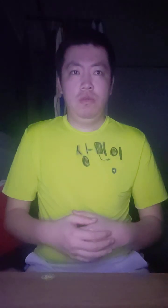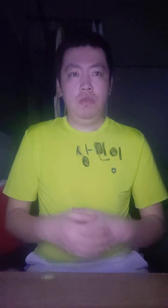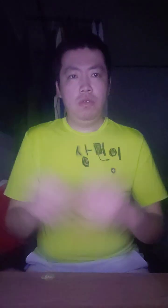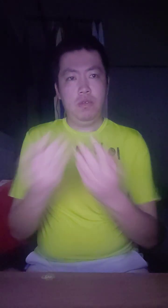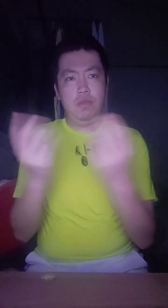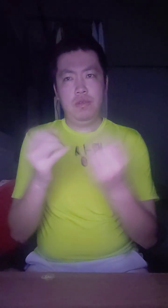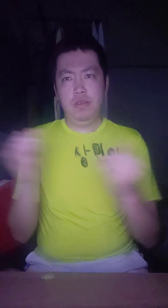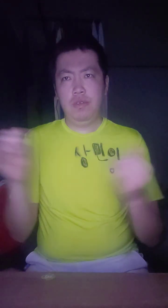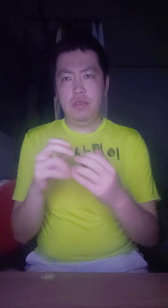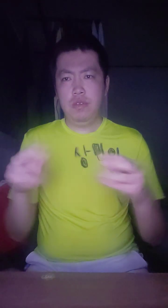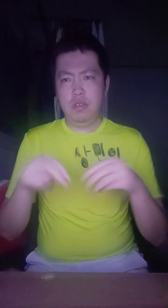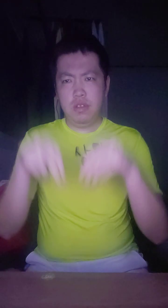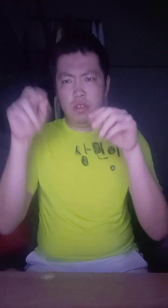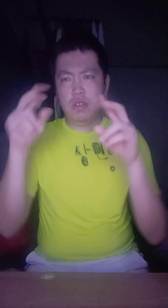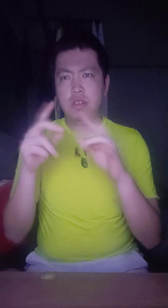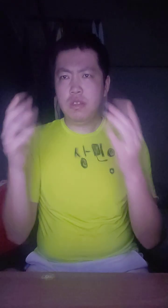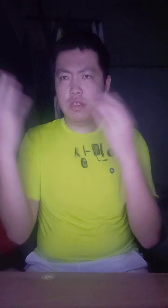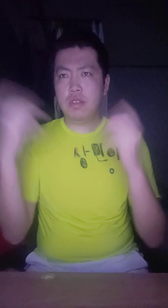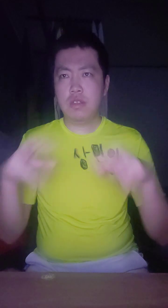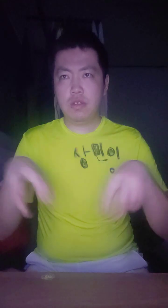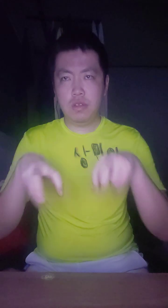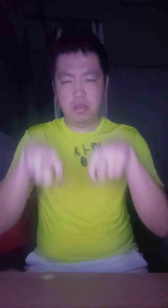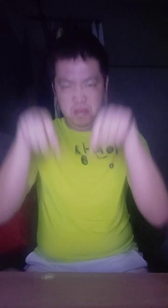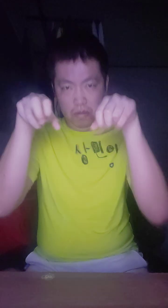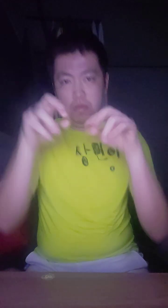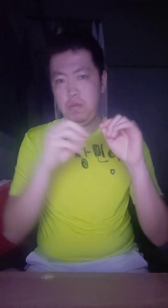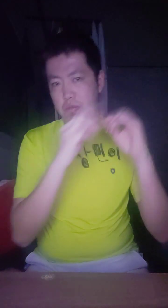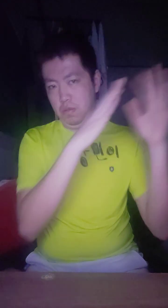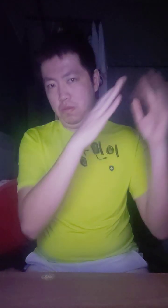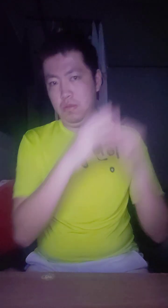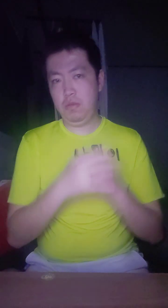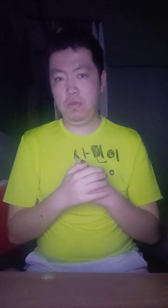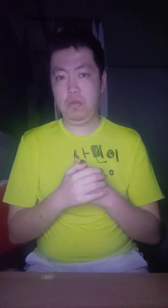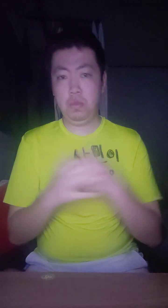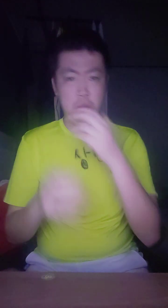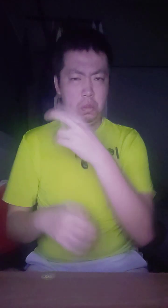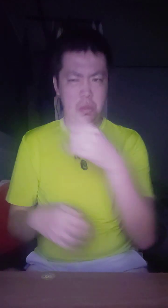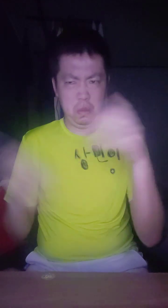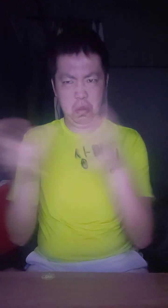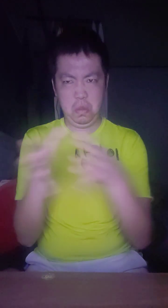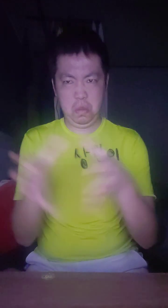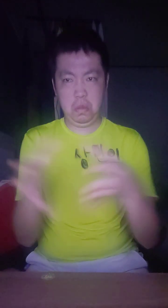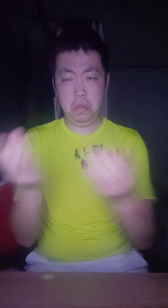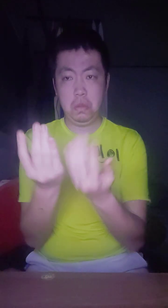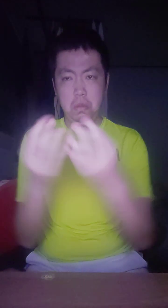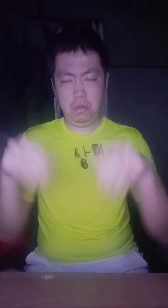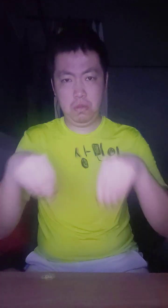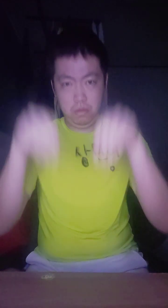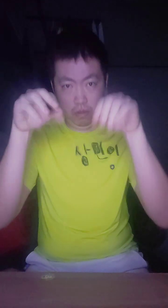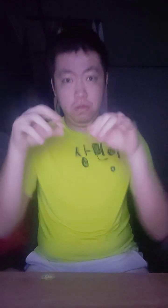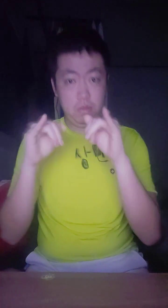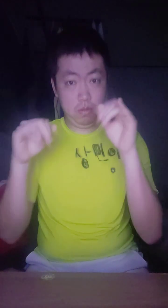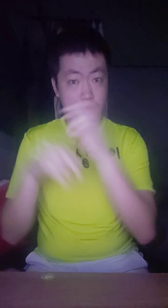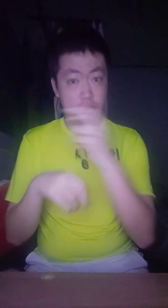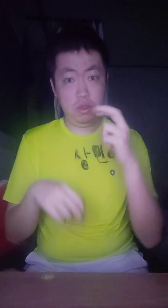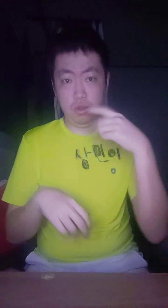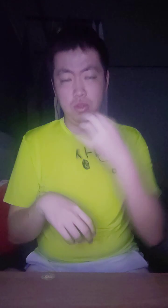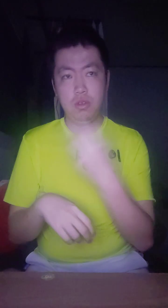요즘 자주 발생하는 폭염 피해 중에 하나는 정전 사고입니다. 주로 오래된 아파트 단지에서 정전 피해가 잇따르고 있는데 미리 점검할